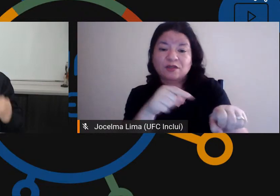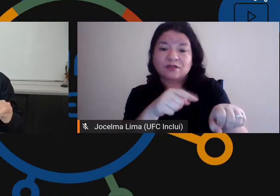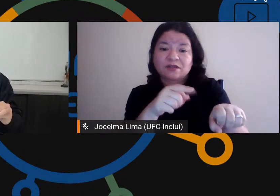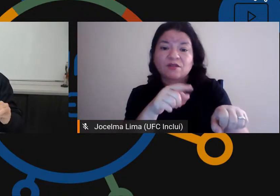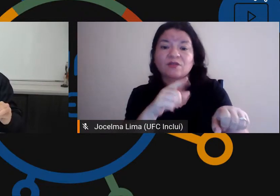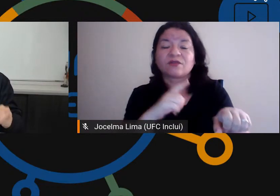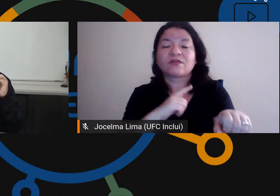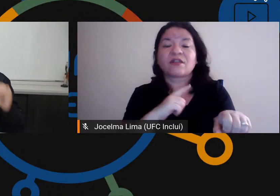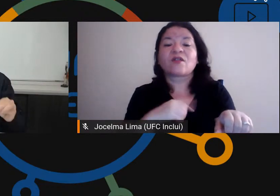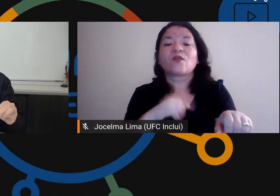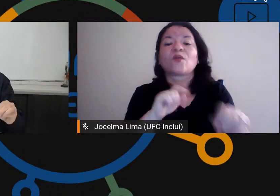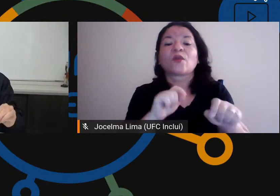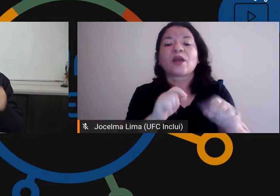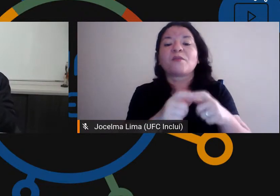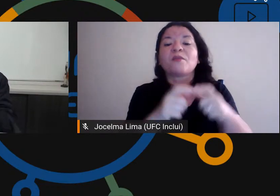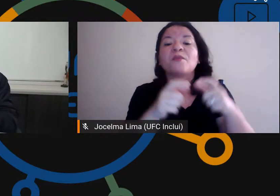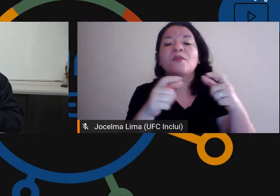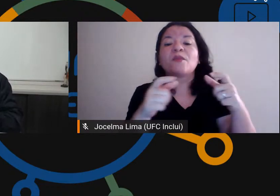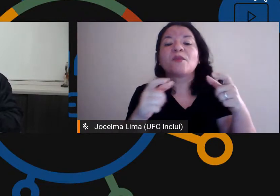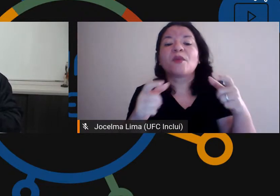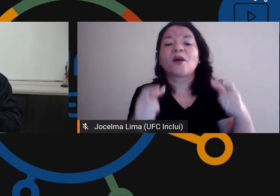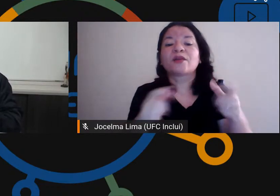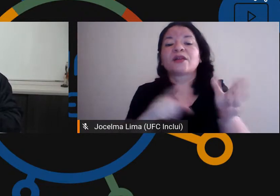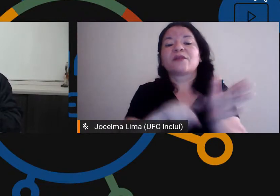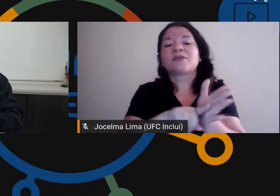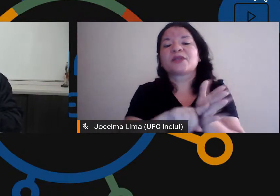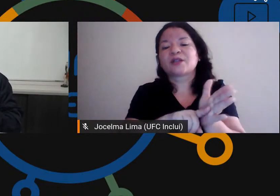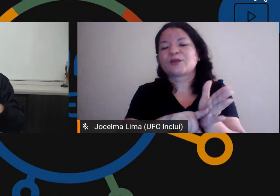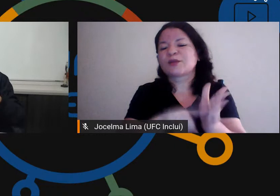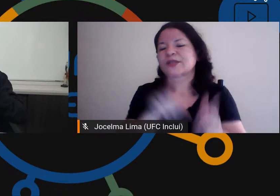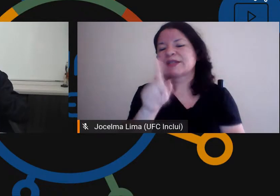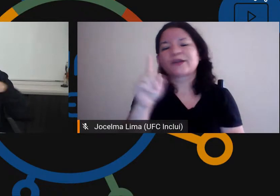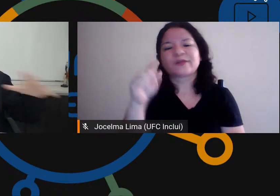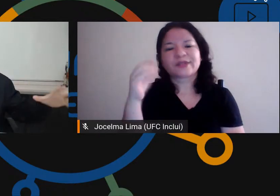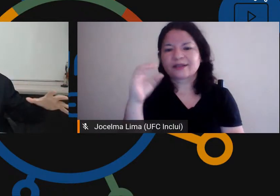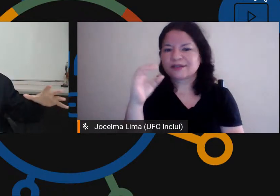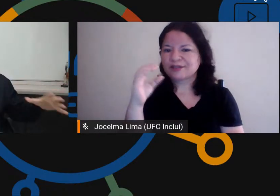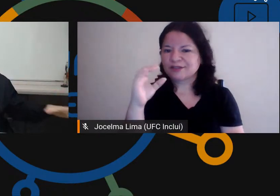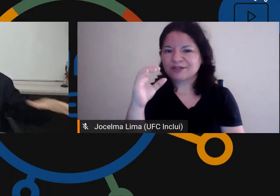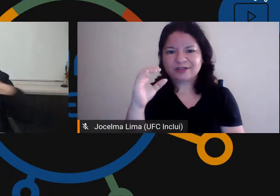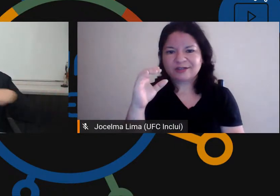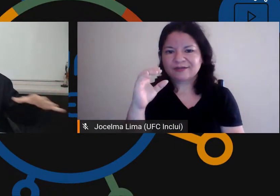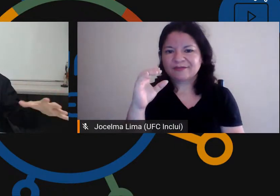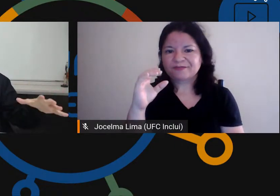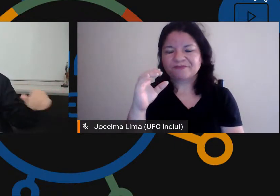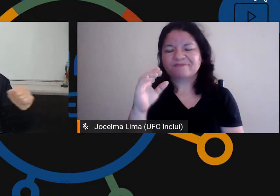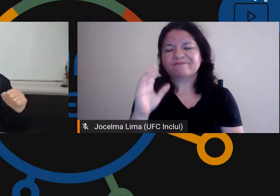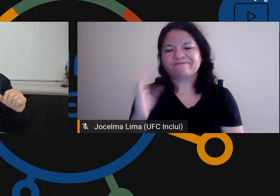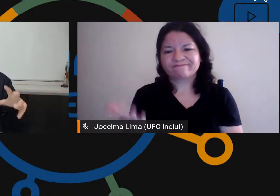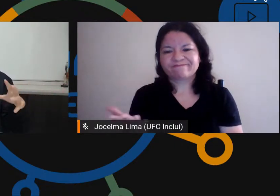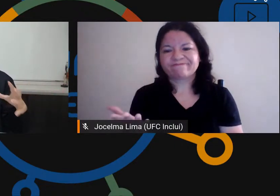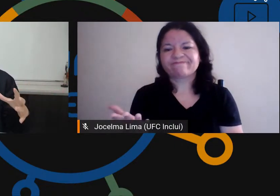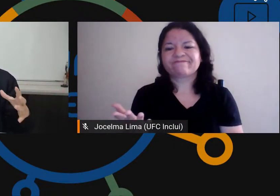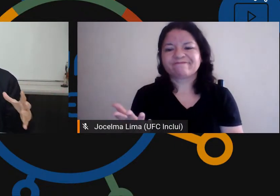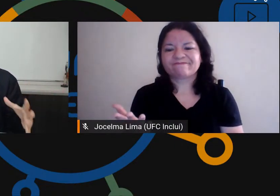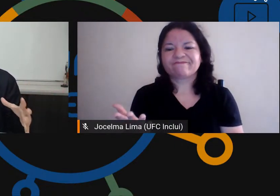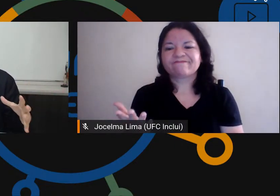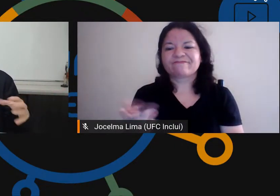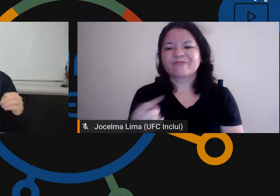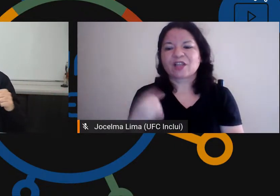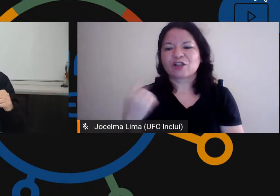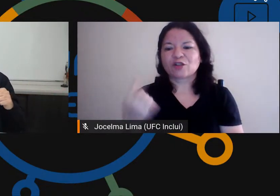na vasta maioria, pesquisadores e não cientistas. Falando no conjunto geral, tá juntando todas as áreas. Nós temos esse